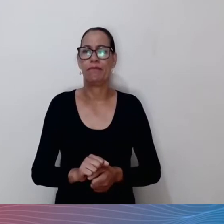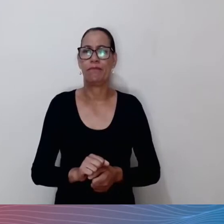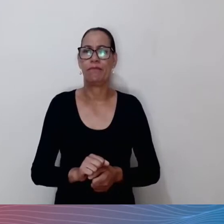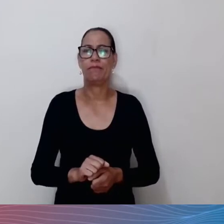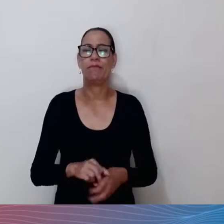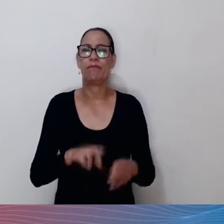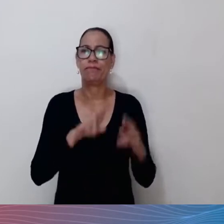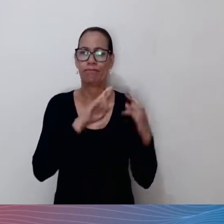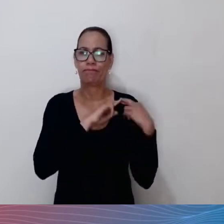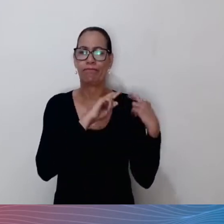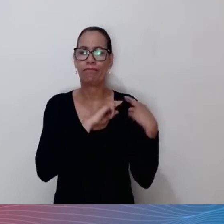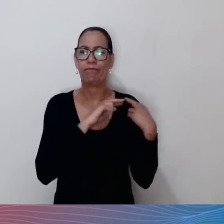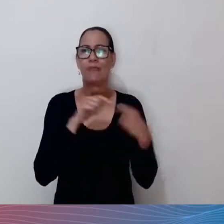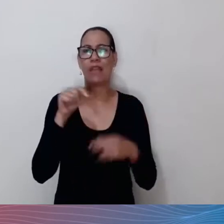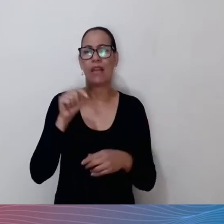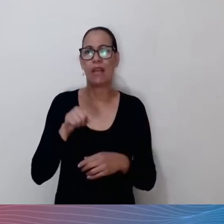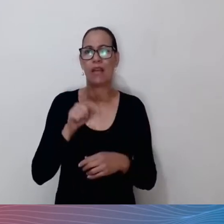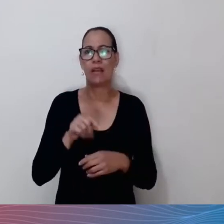consciência.